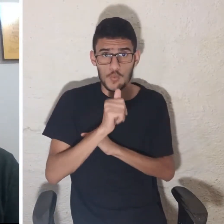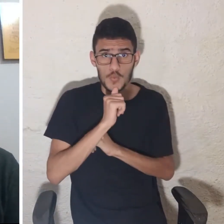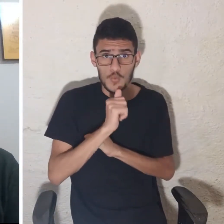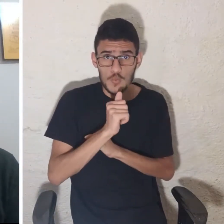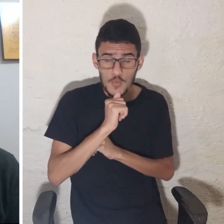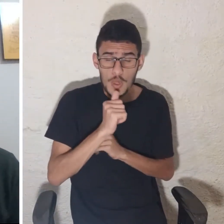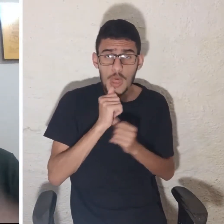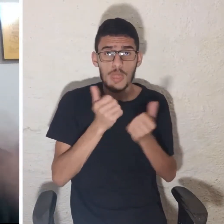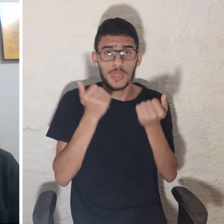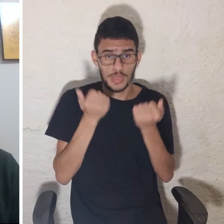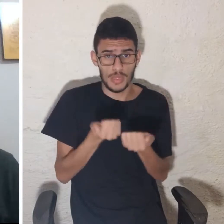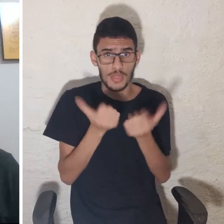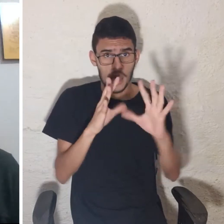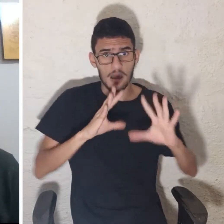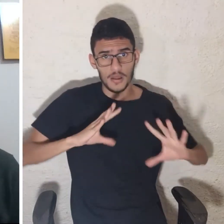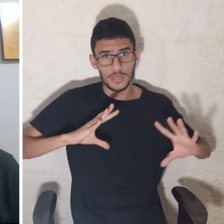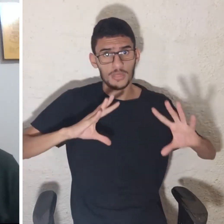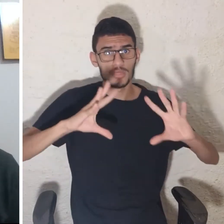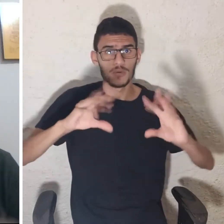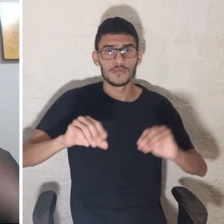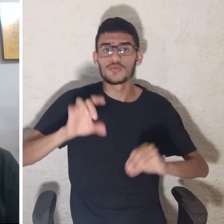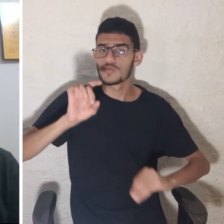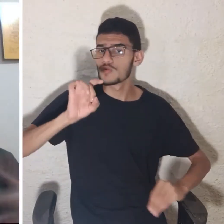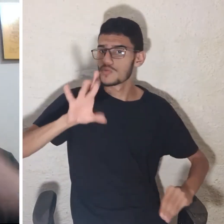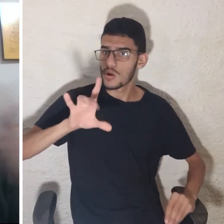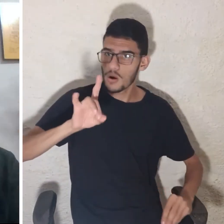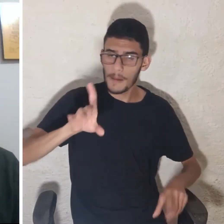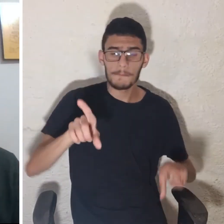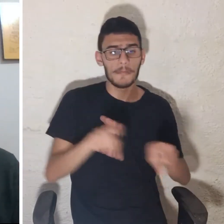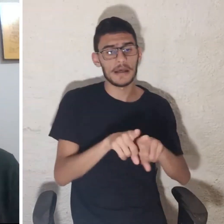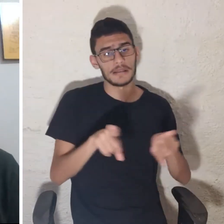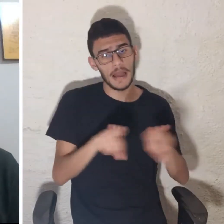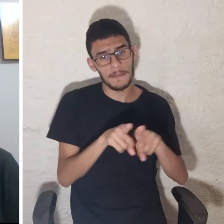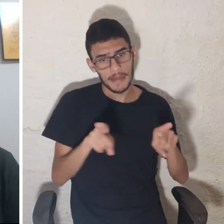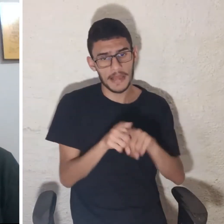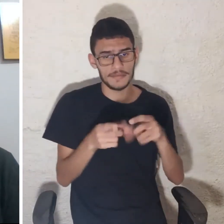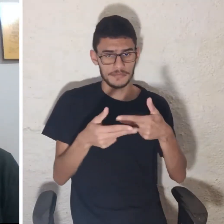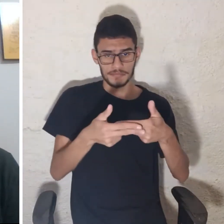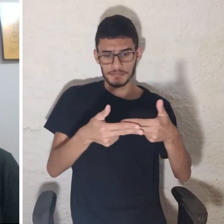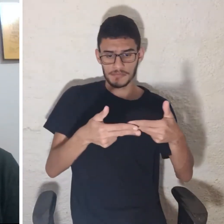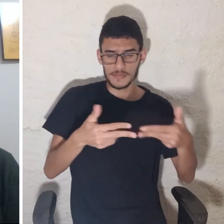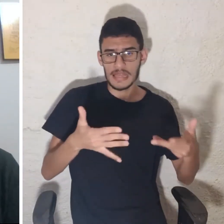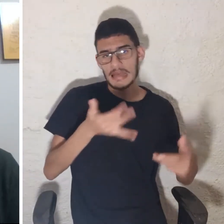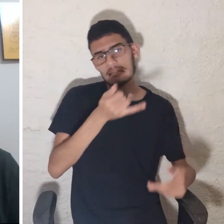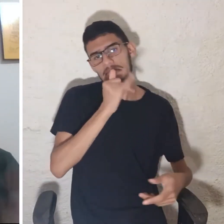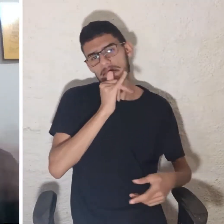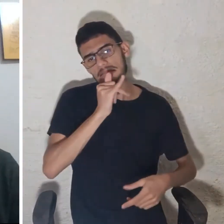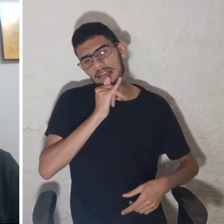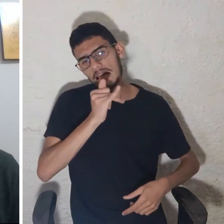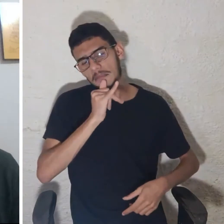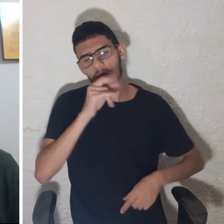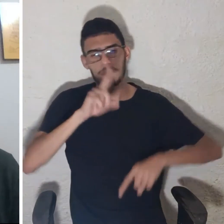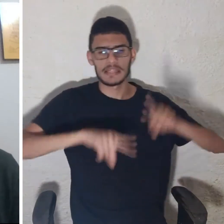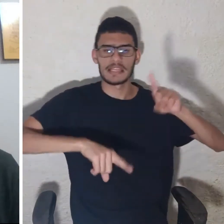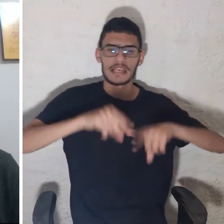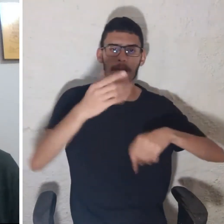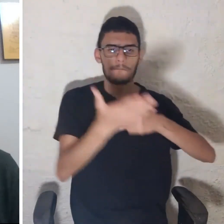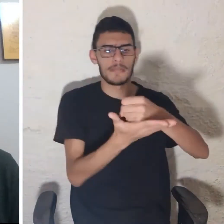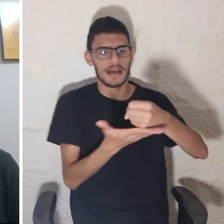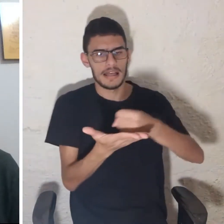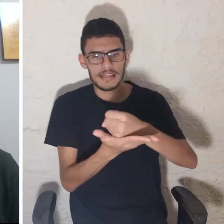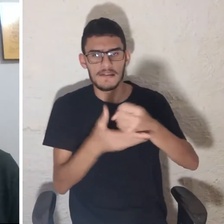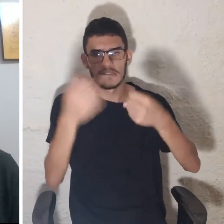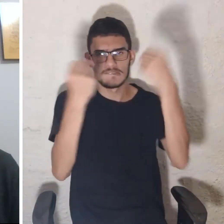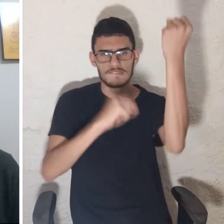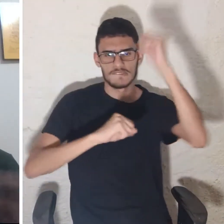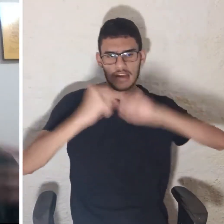suficiente, né, para abastecê-los em suas necessidades, não só de fome, mas outras necessidades, como, por exemplo, as matérias-primas para as fábricas,